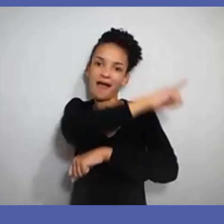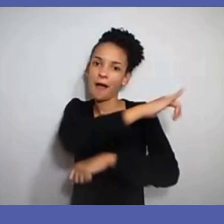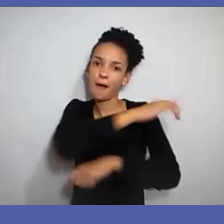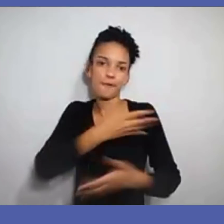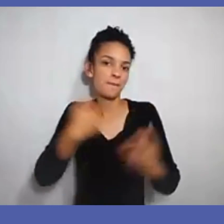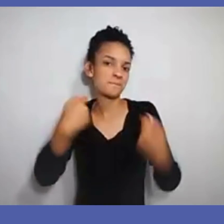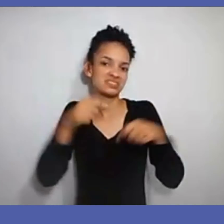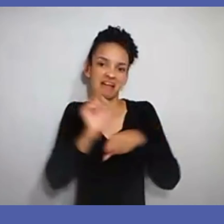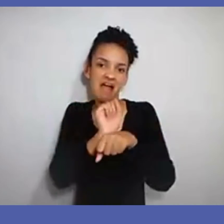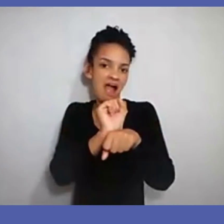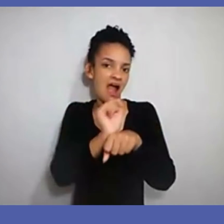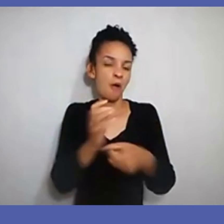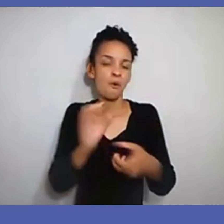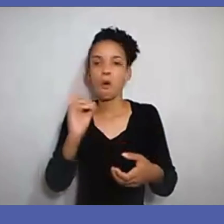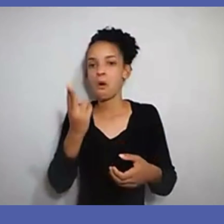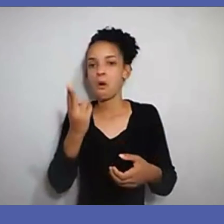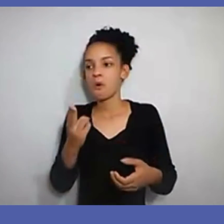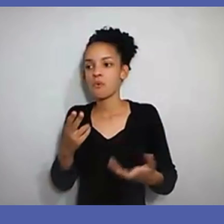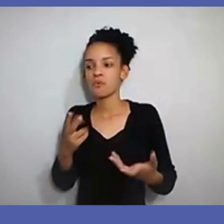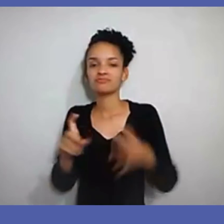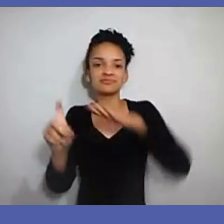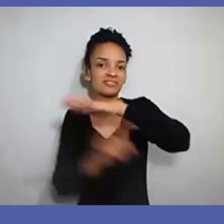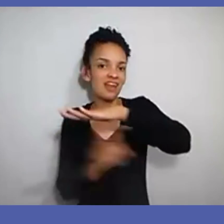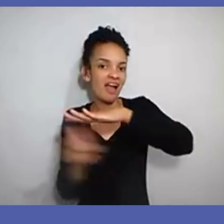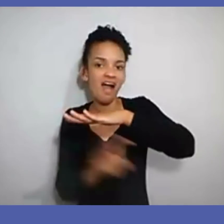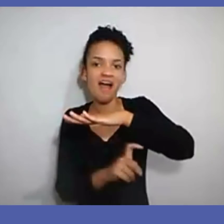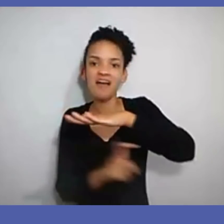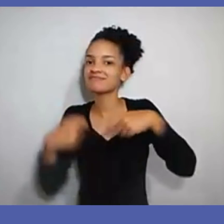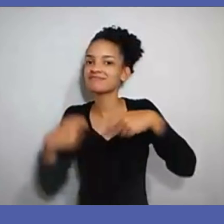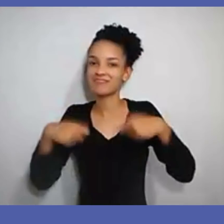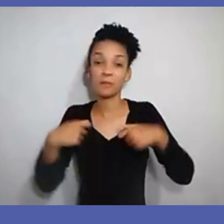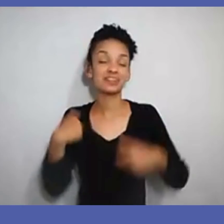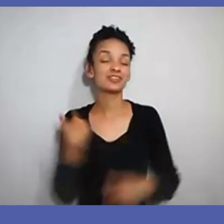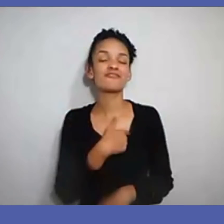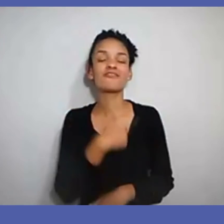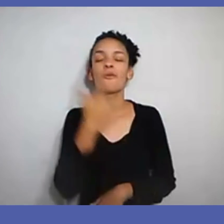mais de trem, nós podemos ir para onde quer. Então, irmãos,